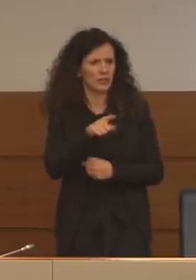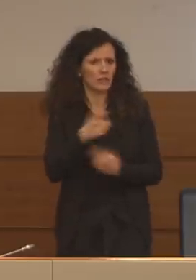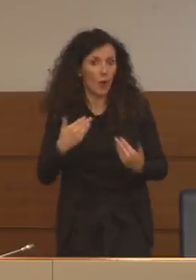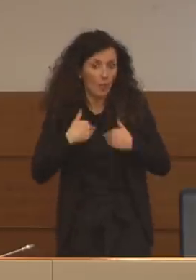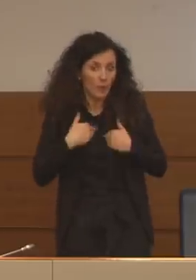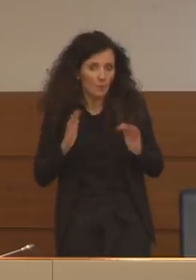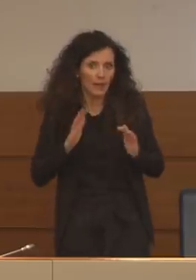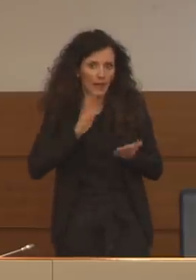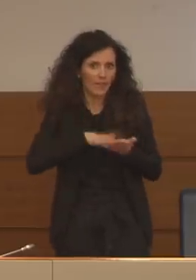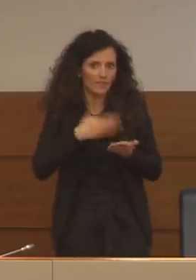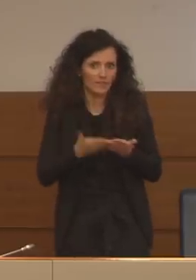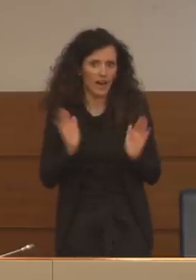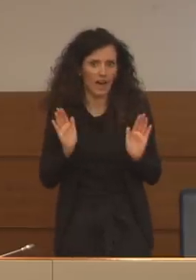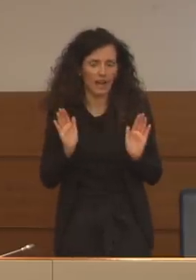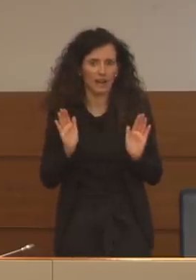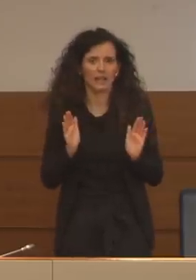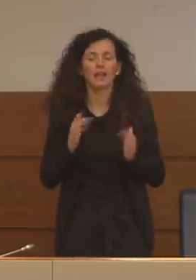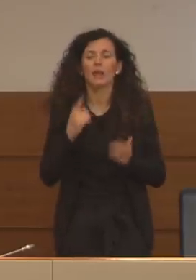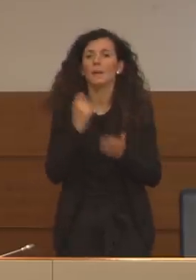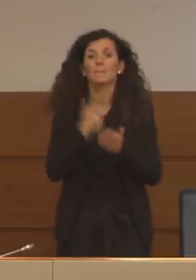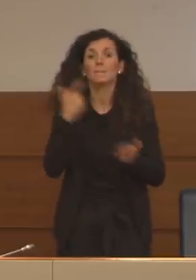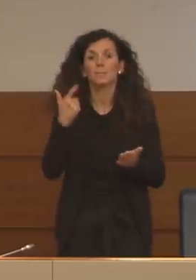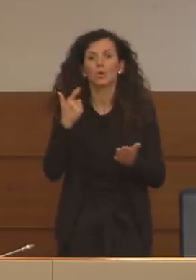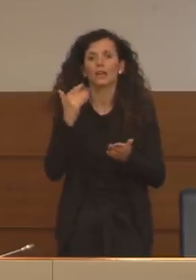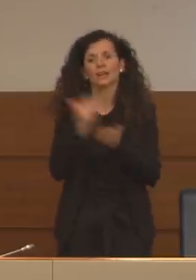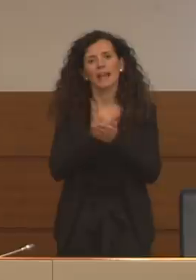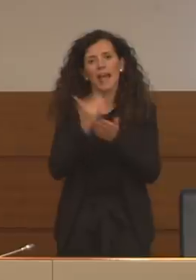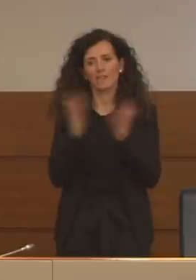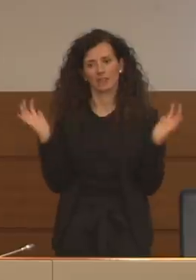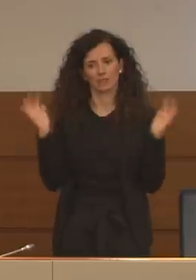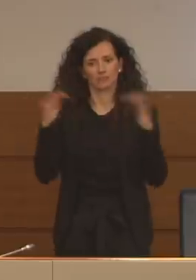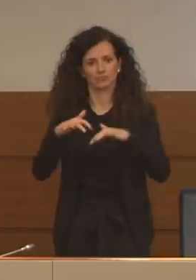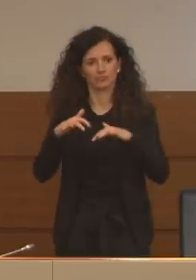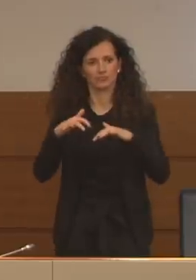me è valida l'importante è evitare gli assembramenti